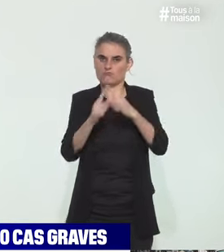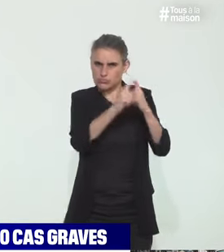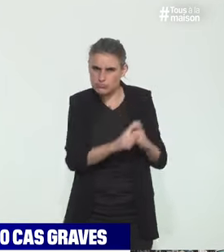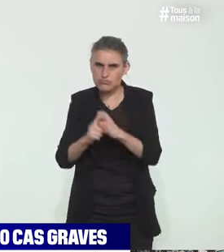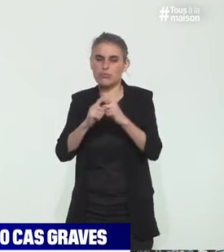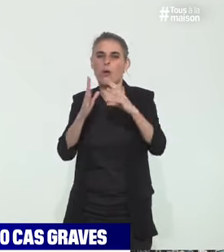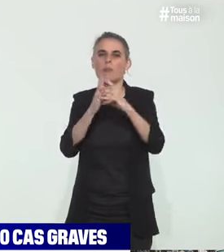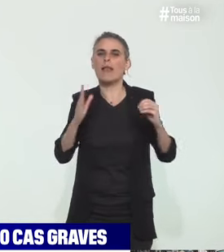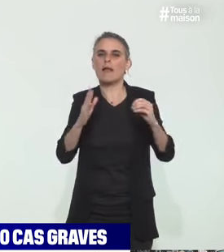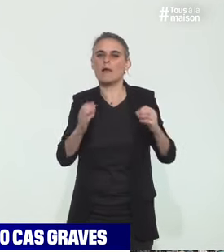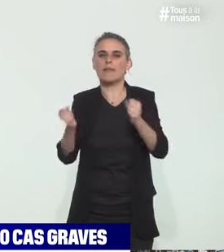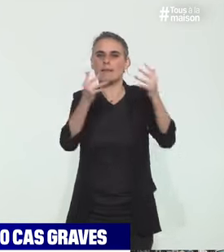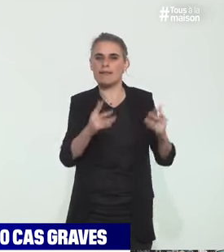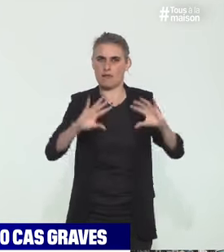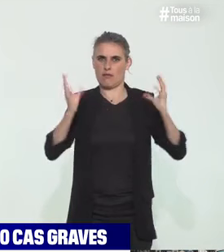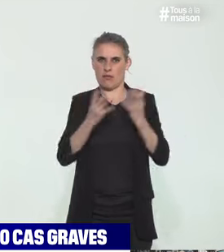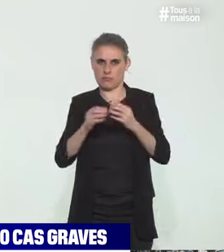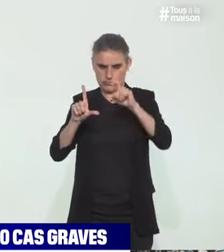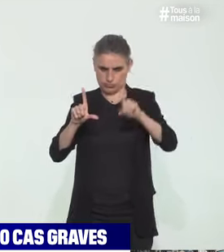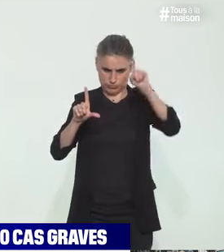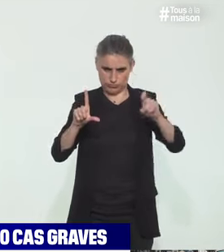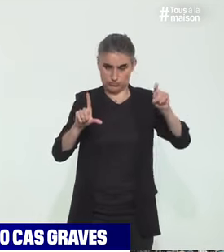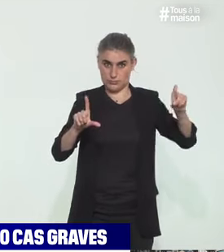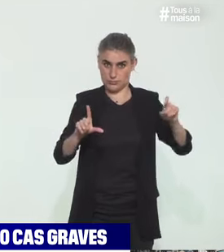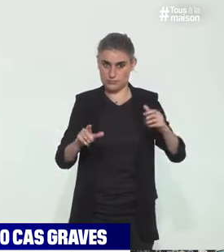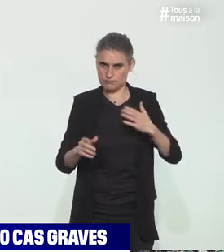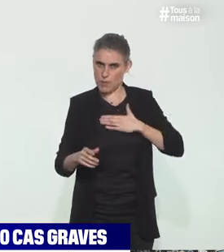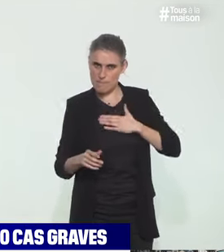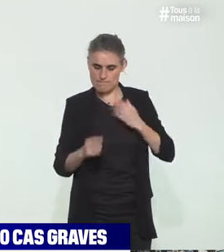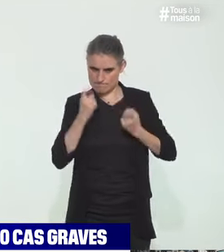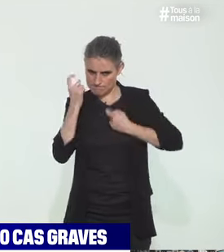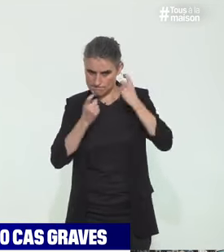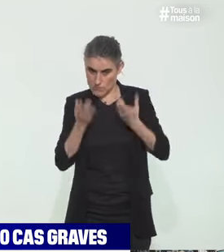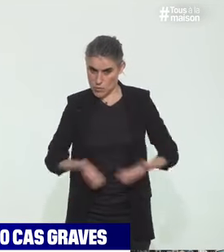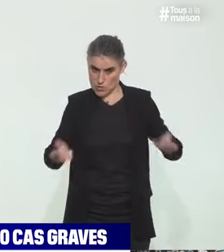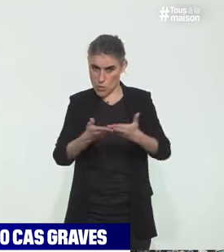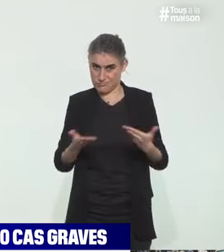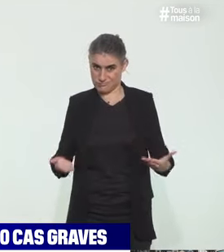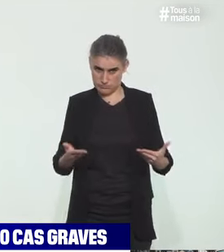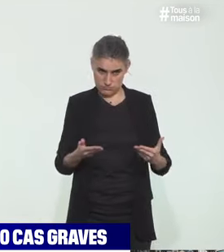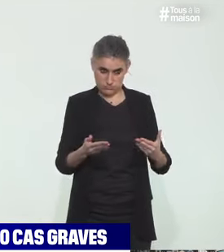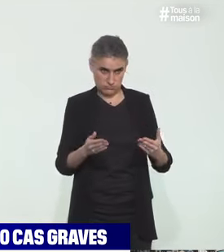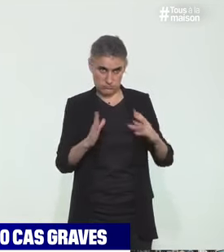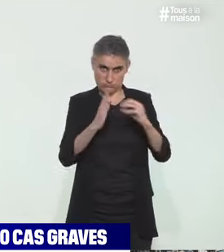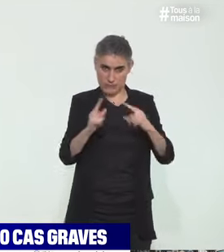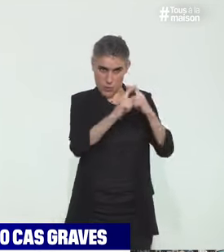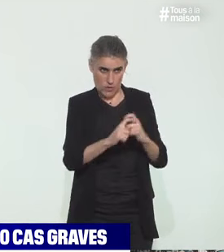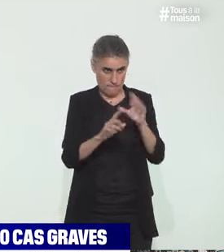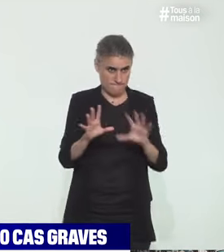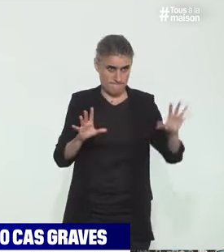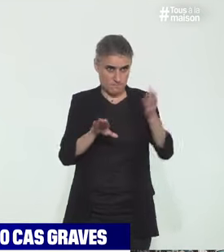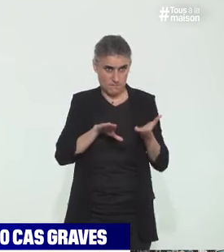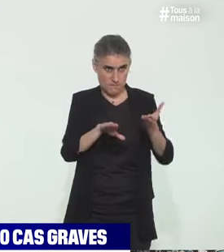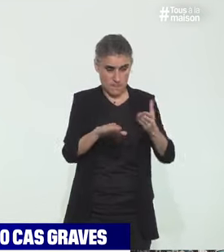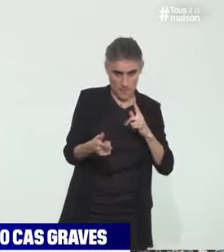je voulais m'assurer que les modèles mathématiques étaient totalement adaptés à la situation actuelle, qui sont là encore